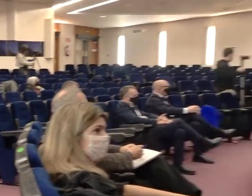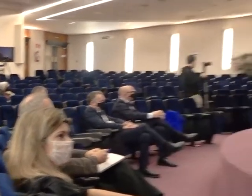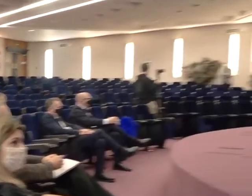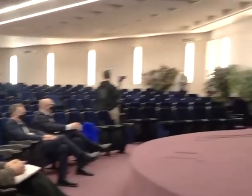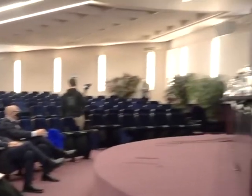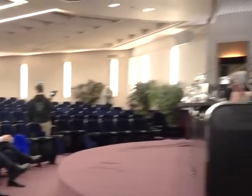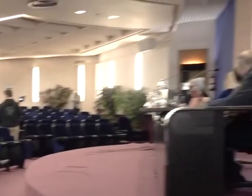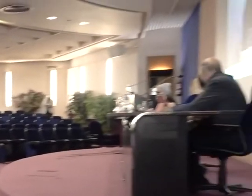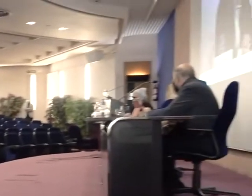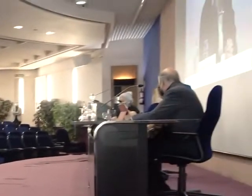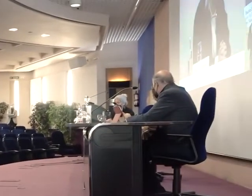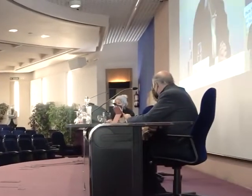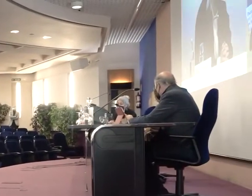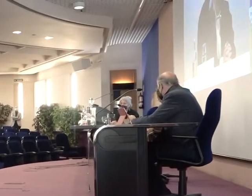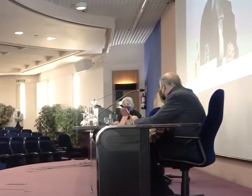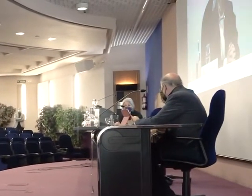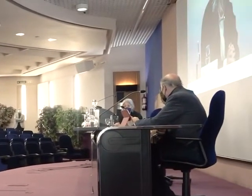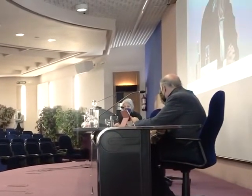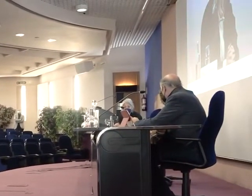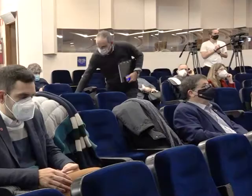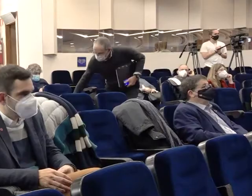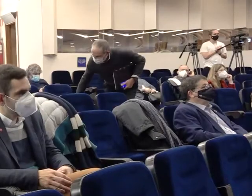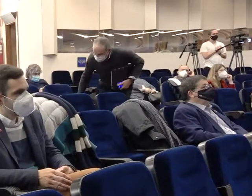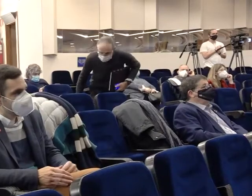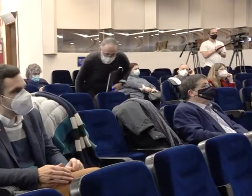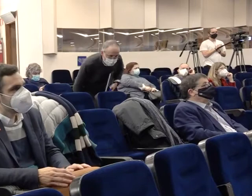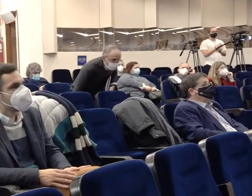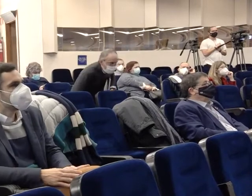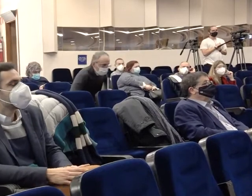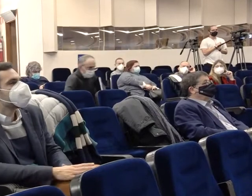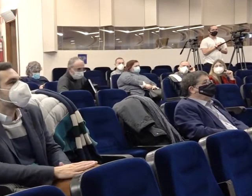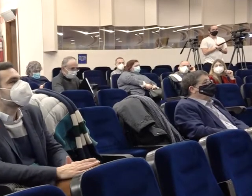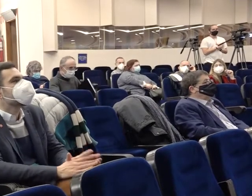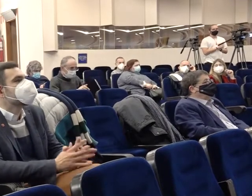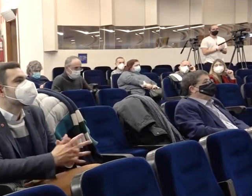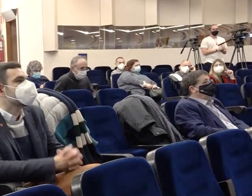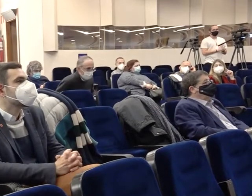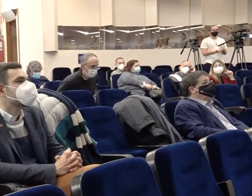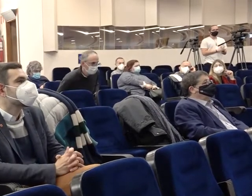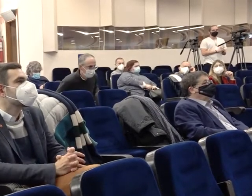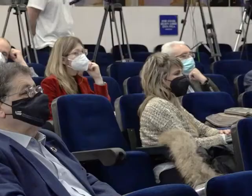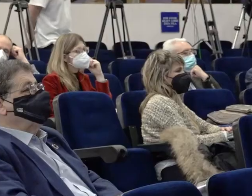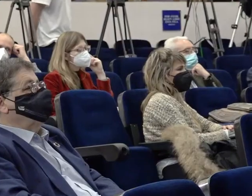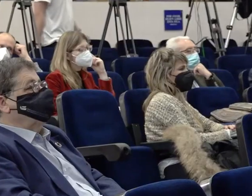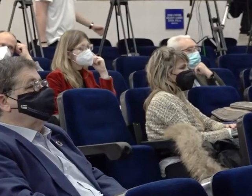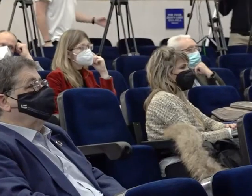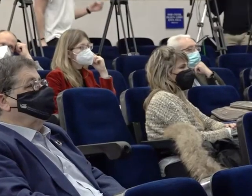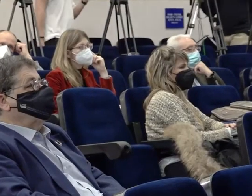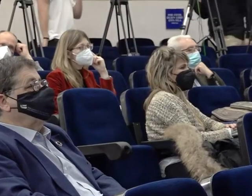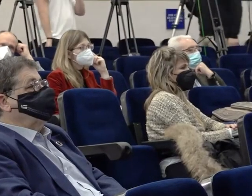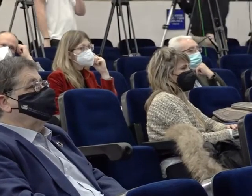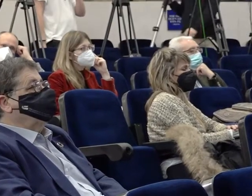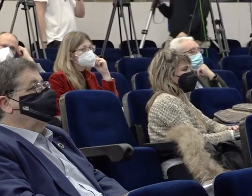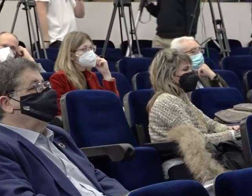se enmarcan en una agenda a largo plazo que se limite a una legislatura como digo yo creo que hay cuestiones